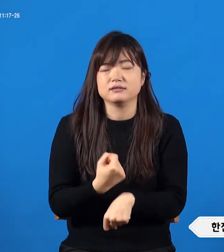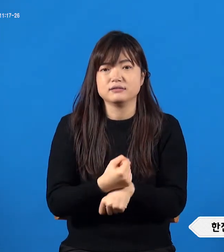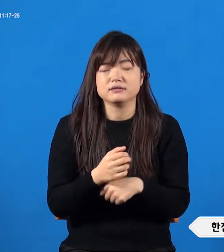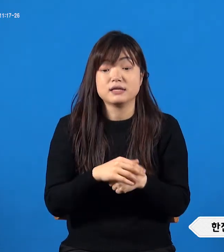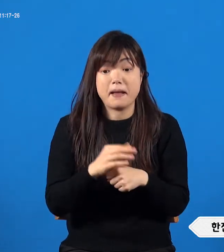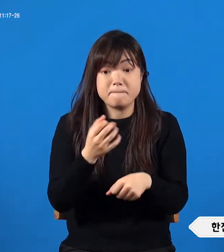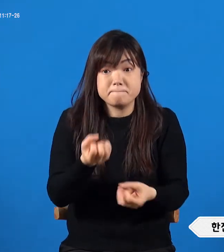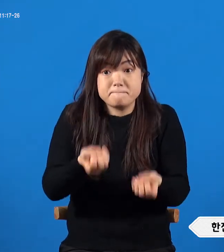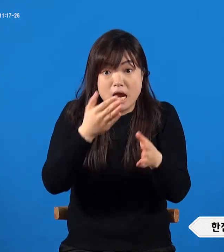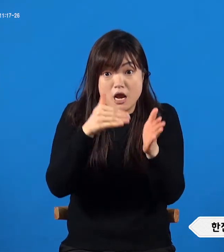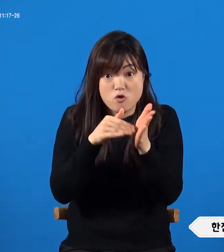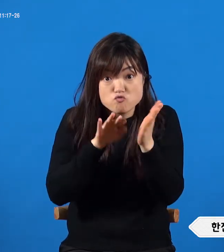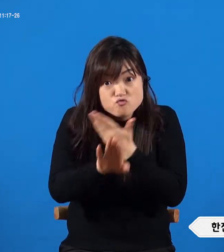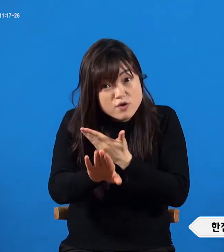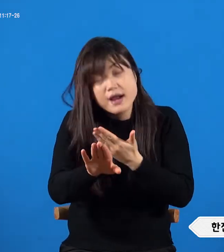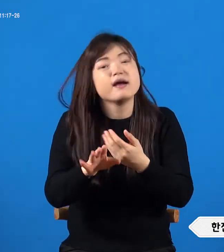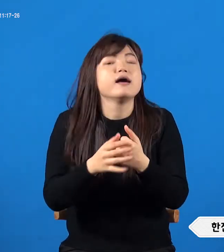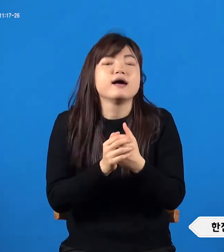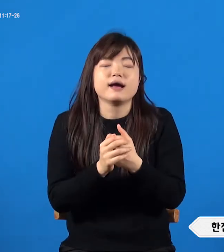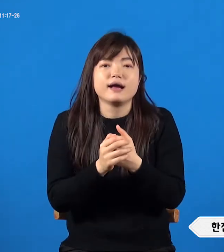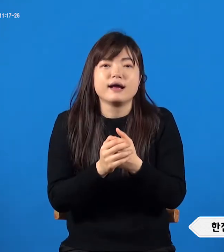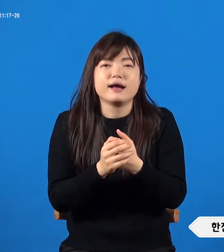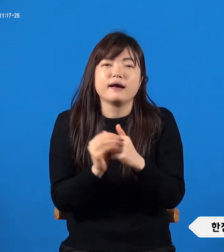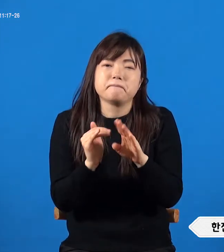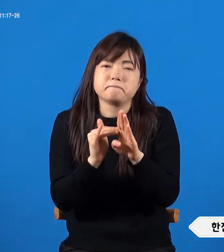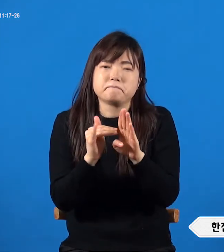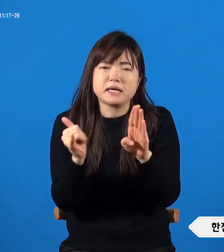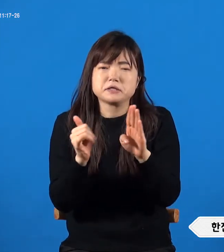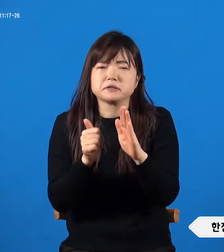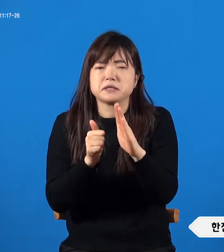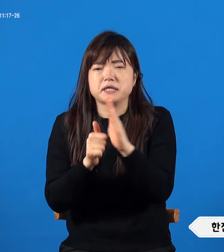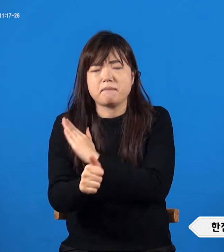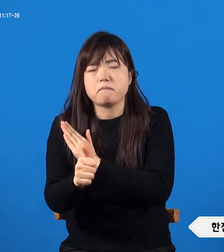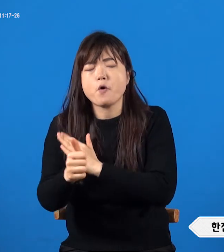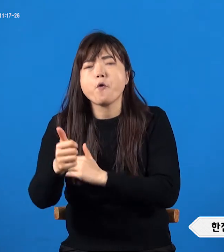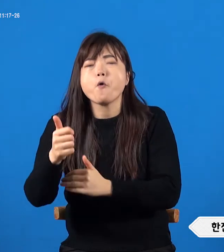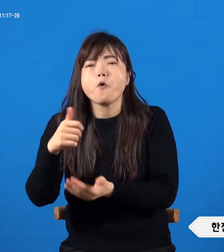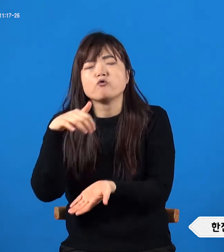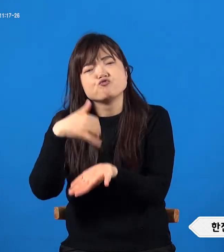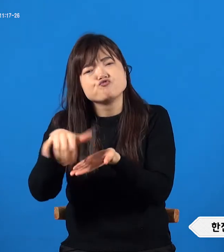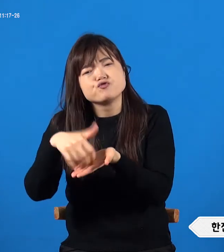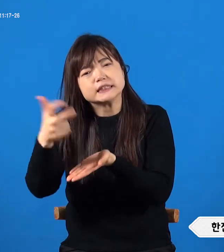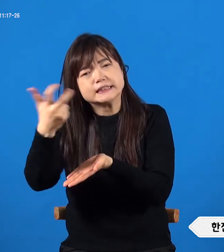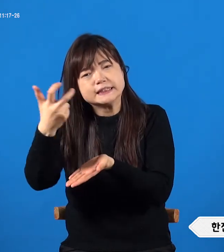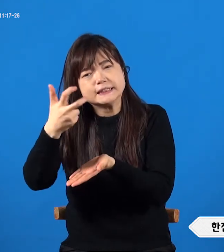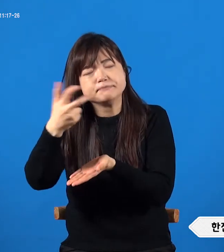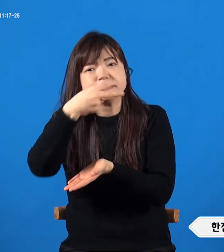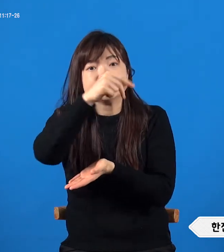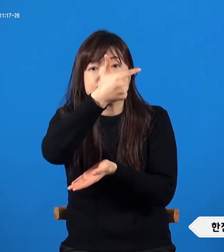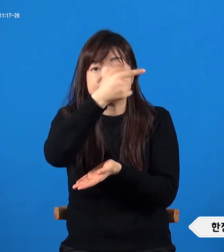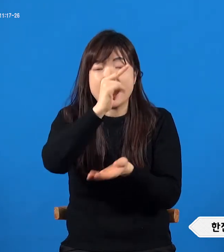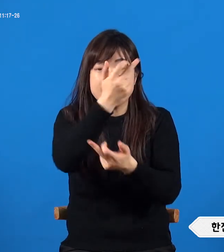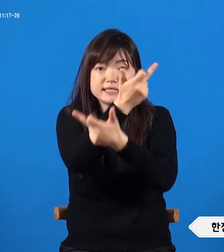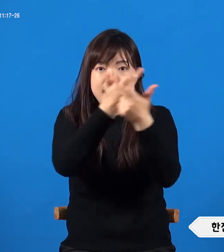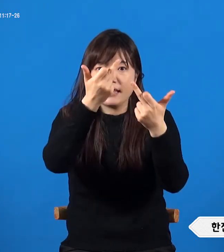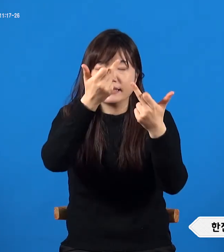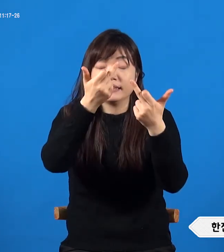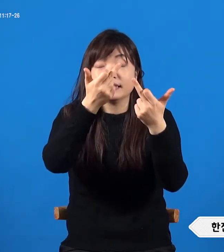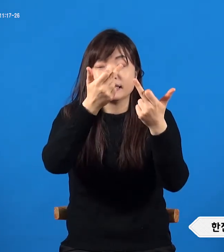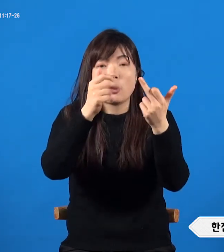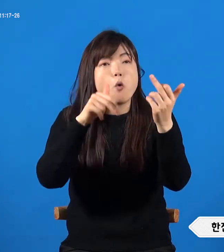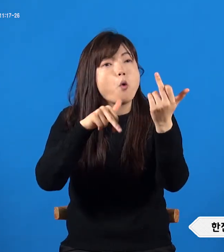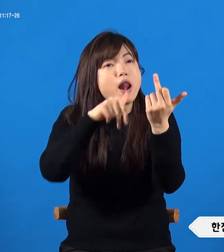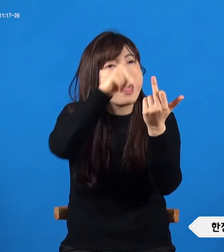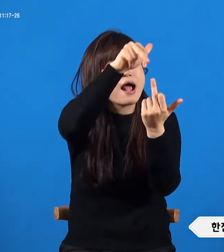그렇게 비준식을 한 후에 백성들 대표 70명이 시내산에 올라가서